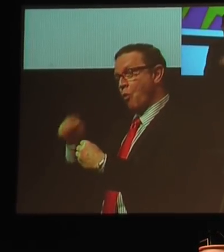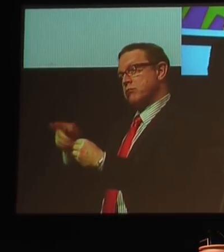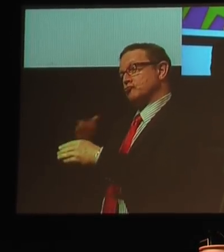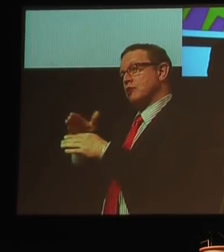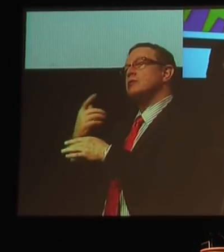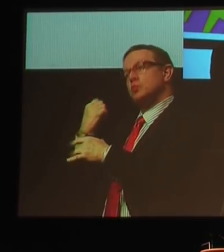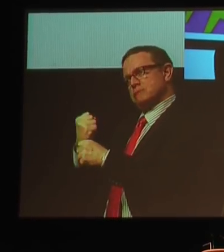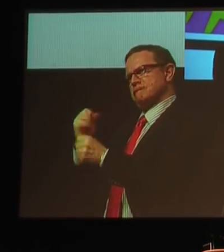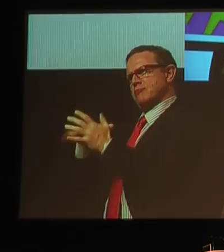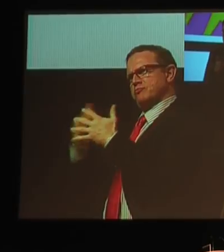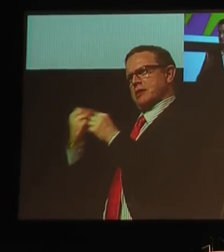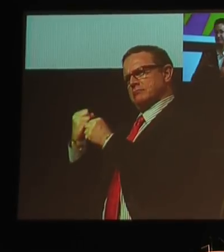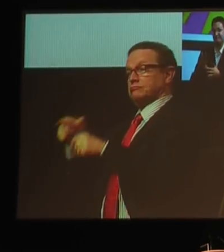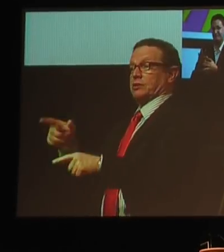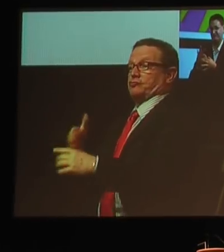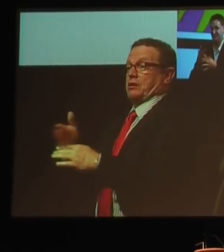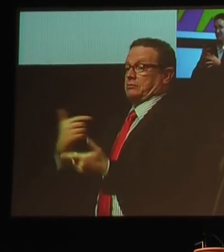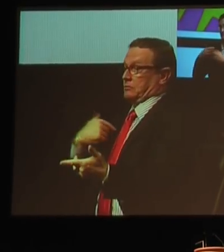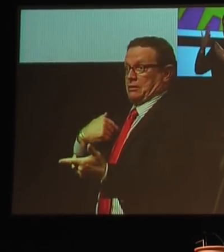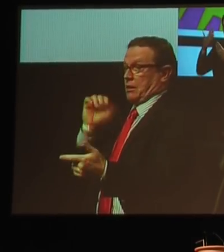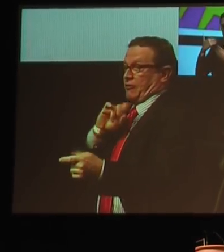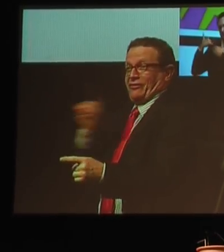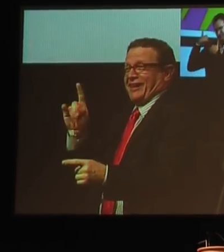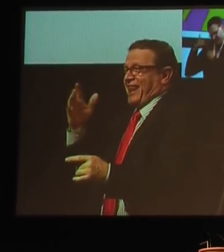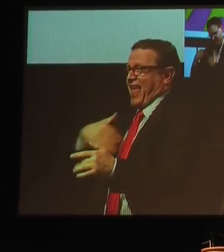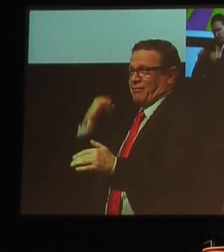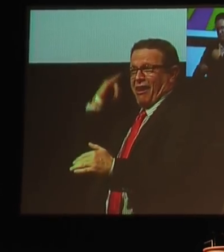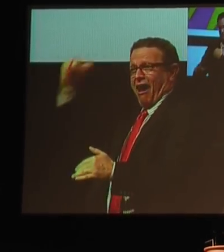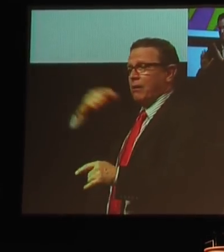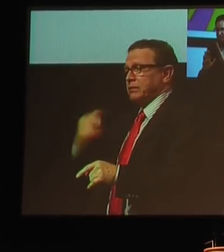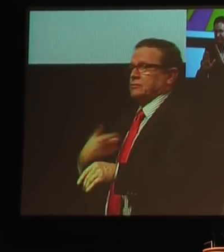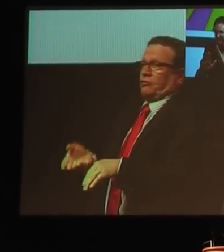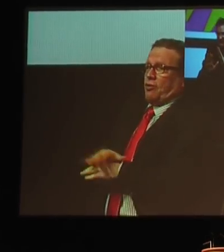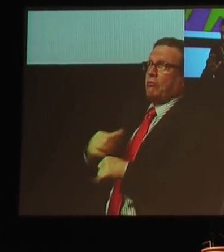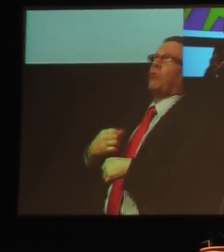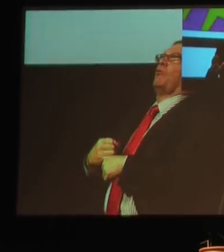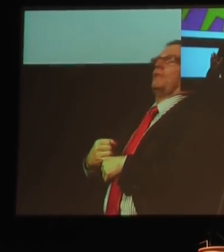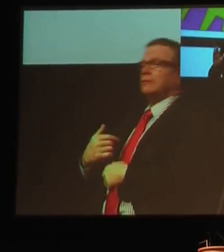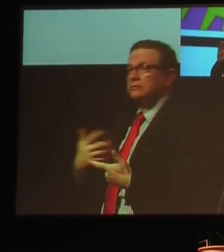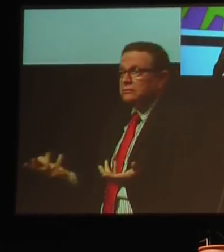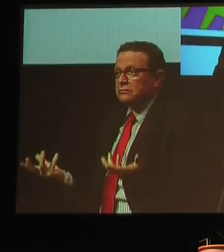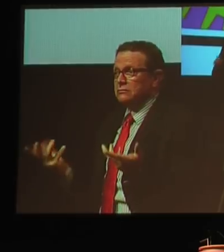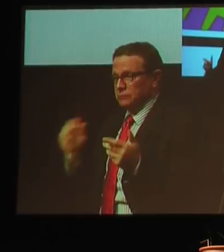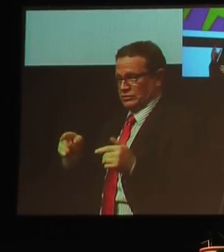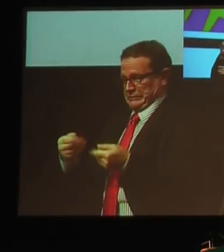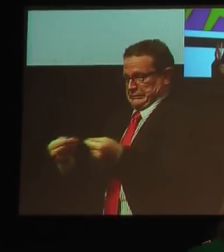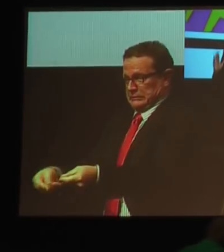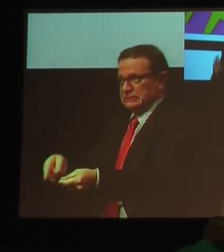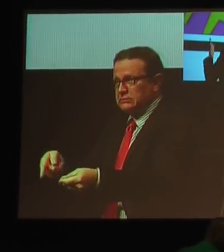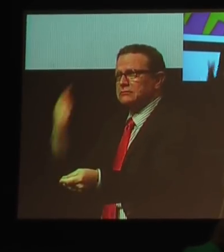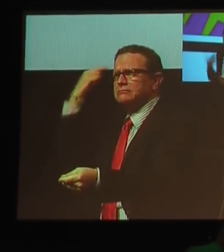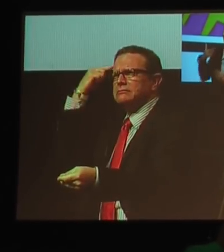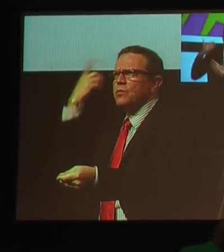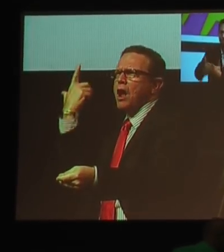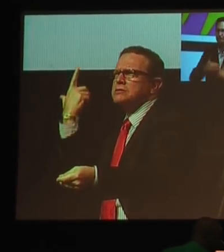Anderesartigkeit individualisiert umzugehen. Es steht uns überhaupt nicht zu, zu entscheiden,